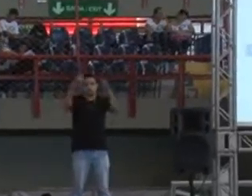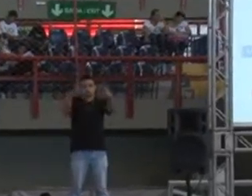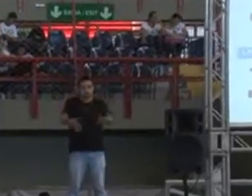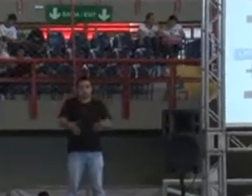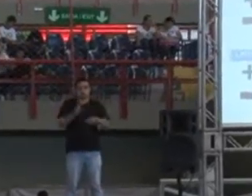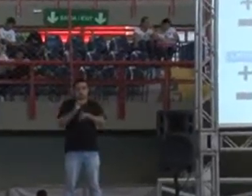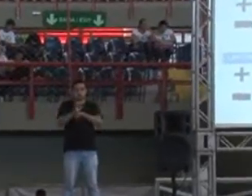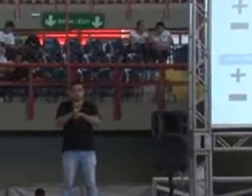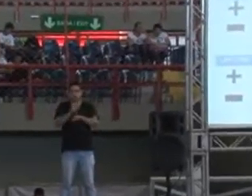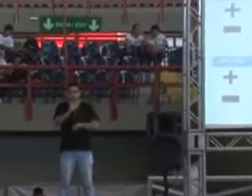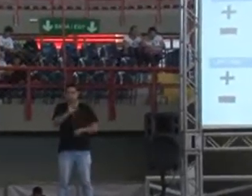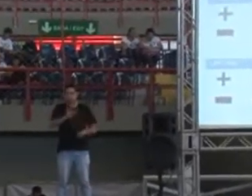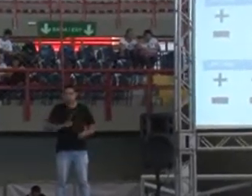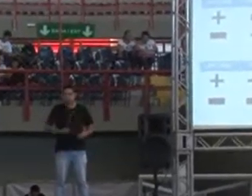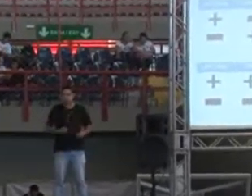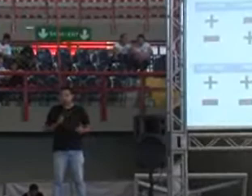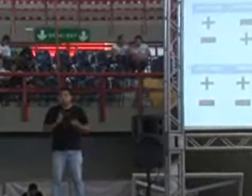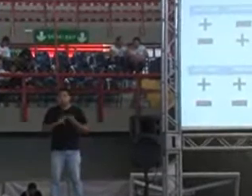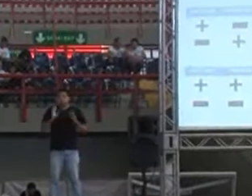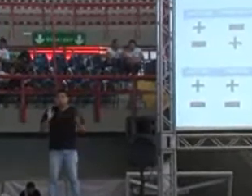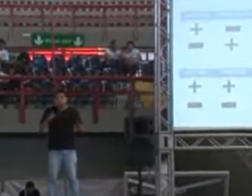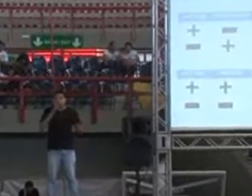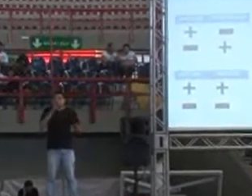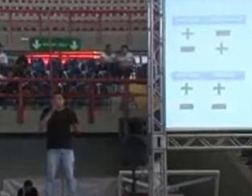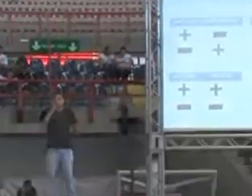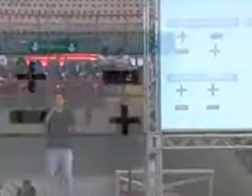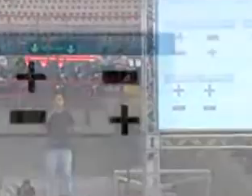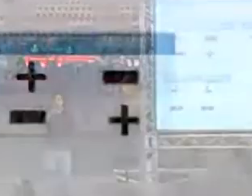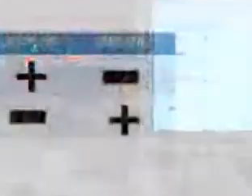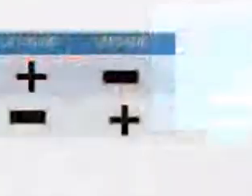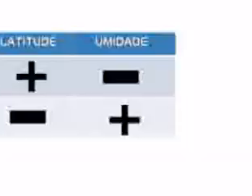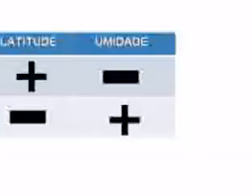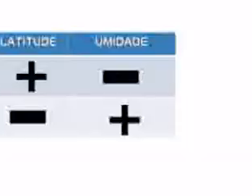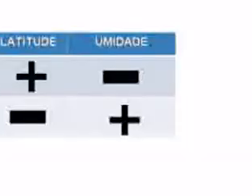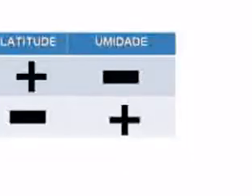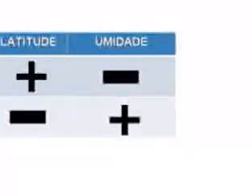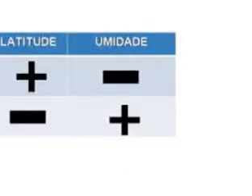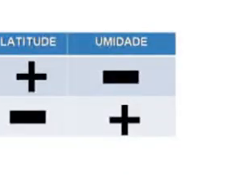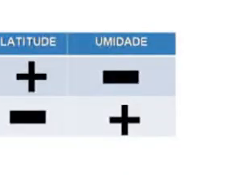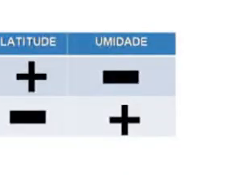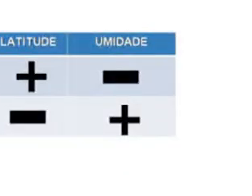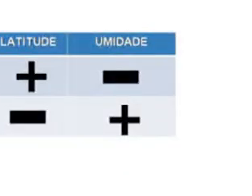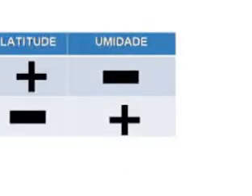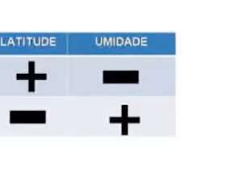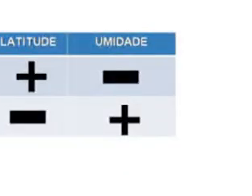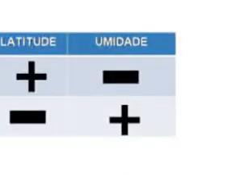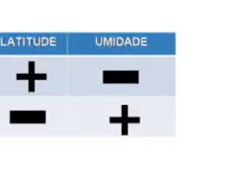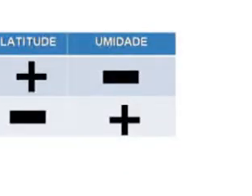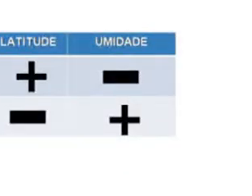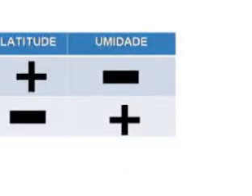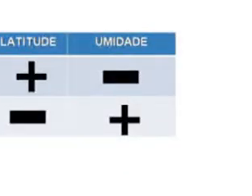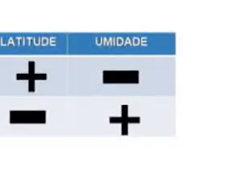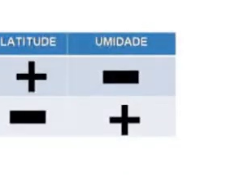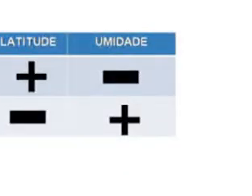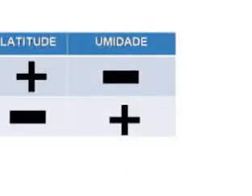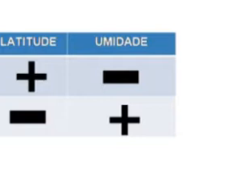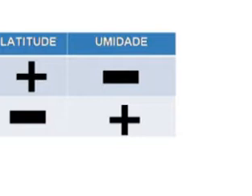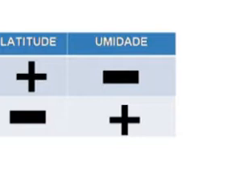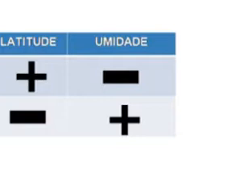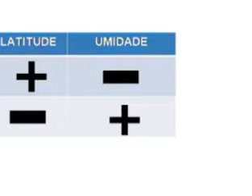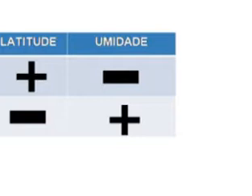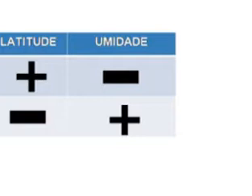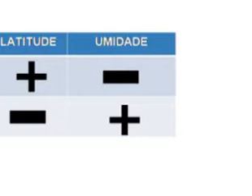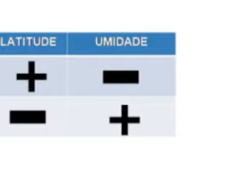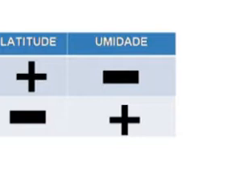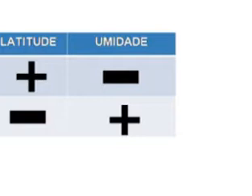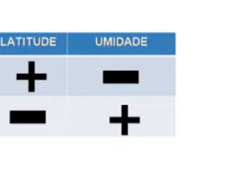prática com vocês. O que acontece com a umidade? Onde é que a umidade é maior? Na linha do Equador ou nos polos?